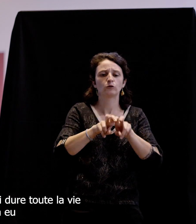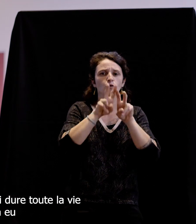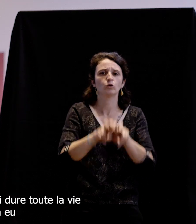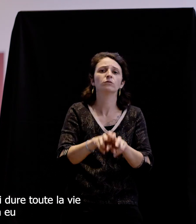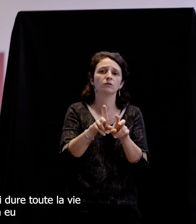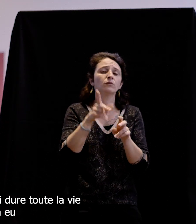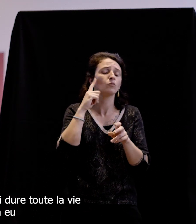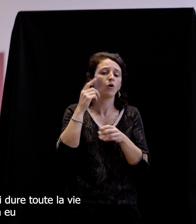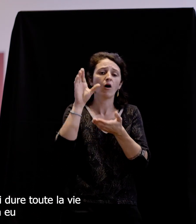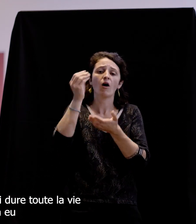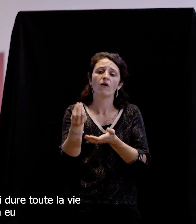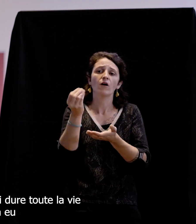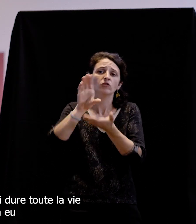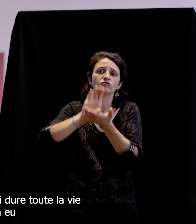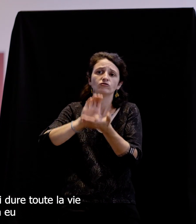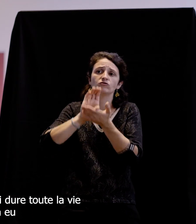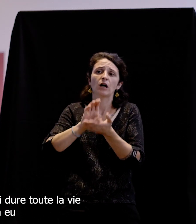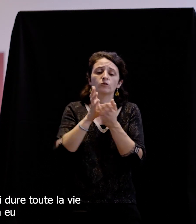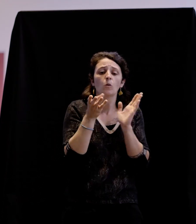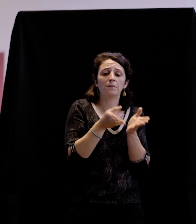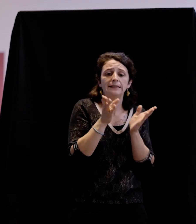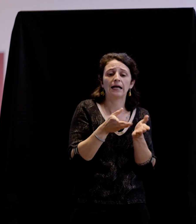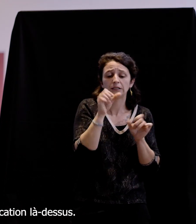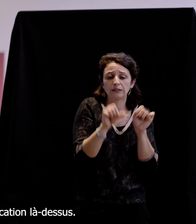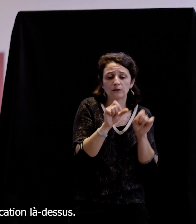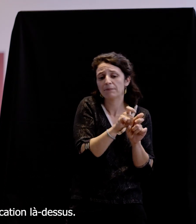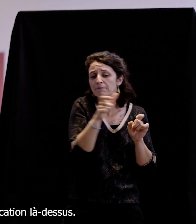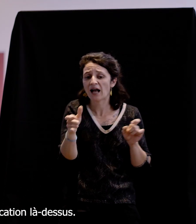donc c'est un truc qui dure toute la vie. Et il y a eu une petite